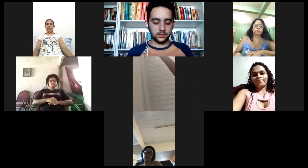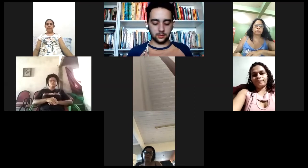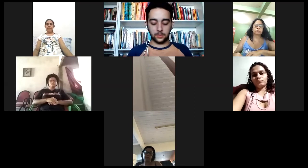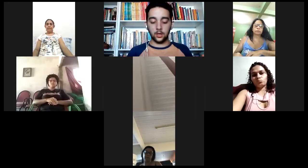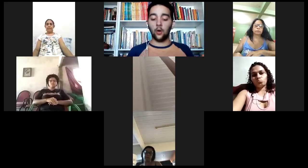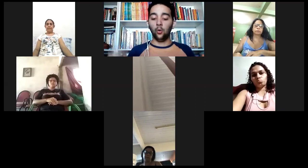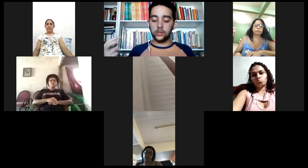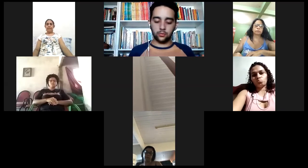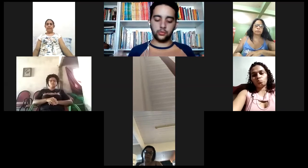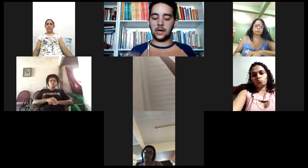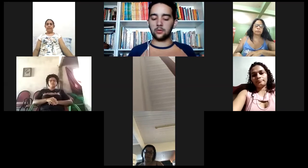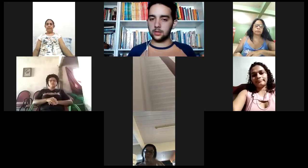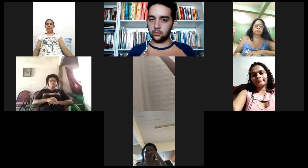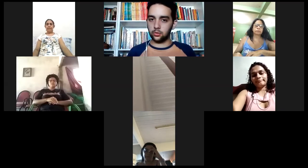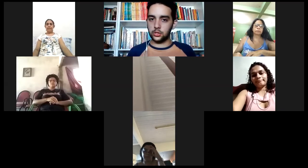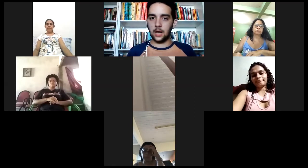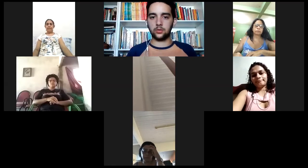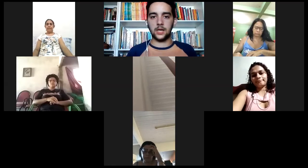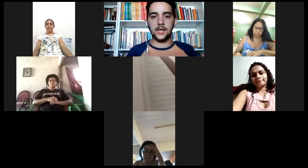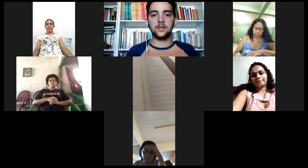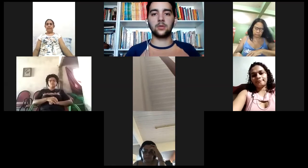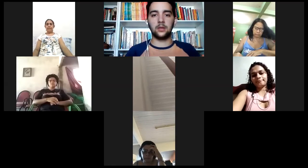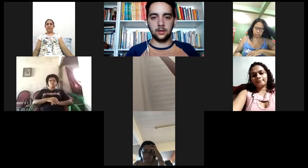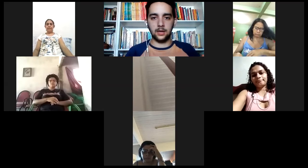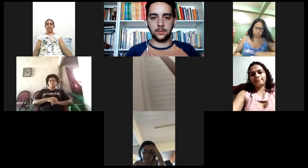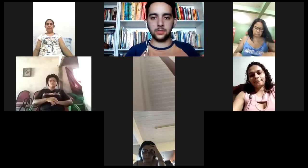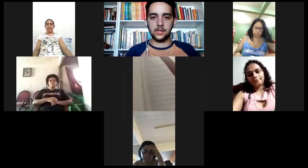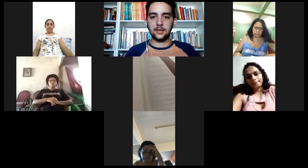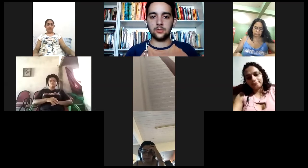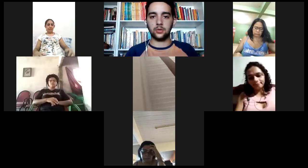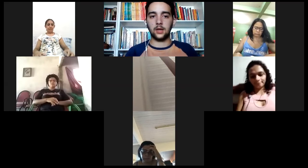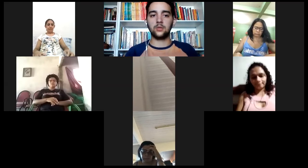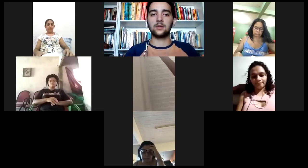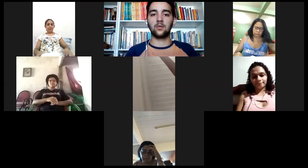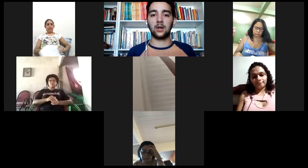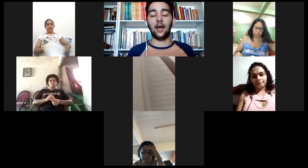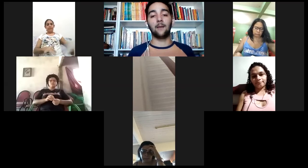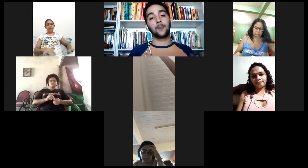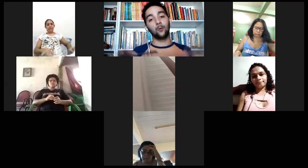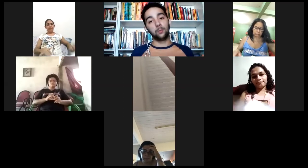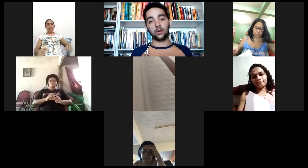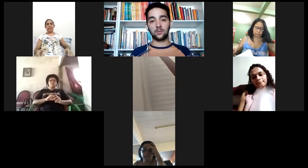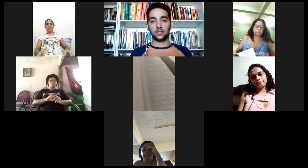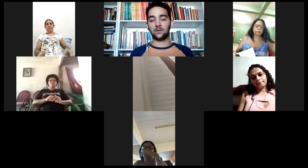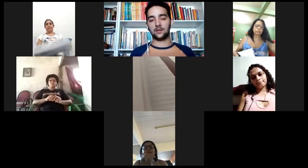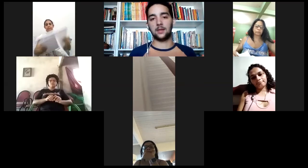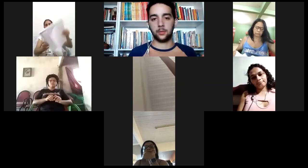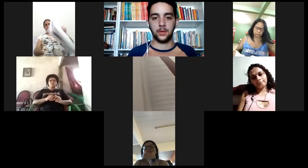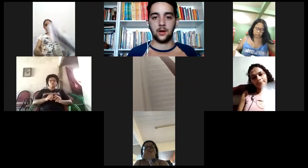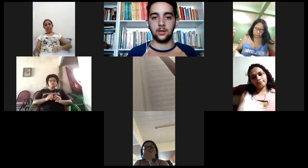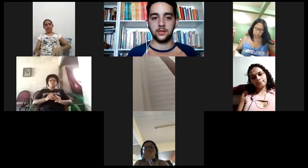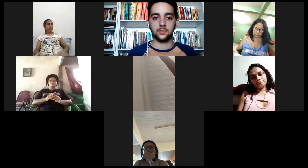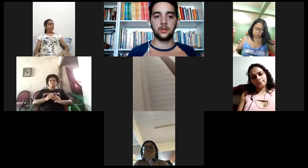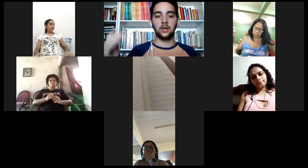completo sozinho. O segundo diálogo, que são 2 diálogos, esse eu dei para vocês, o texto, vocês vão treinar. O próximo a gente vai fazer na